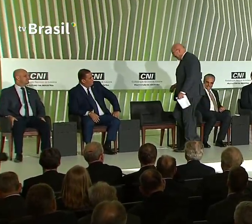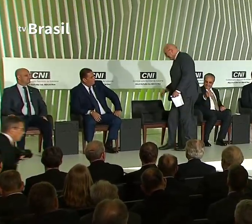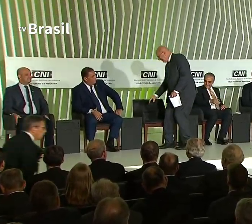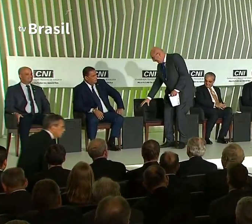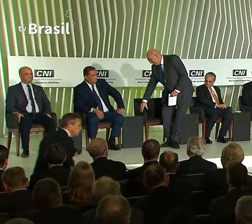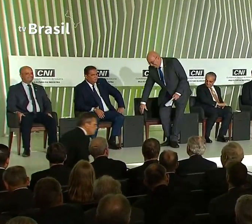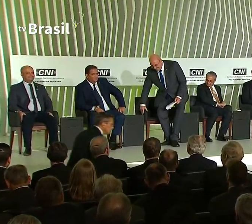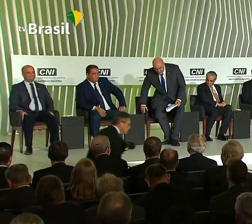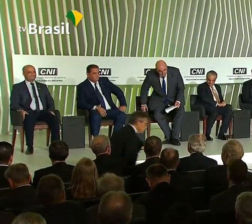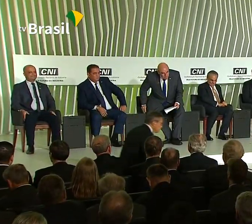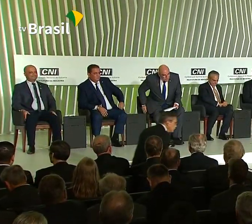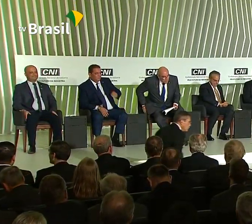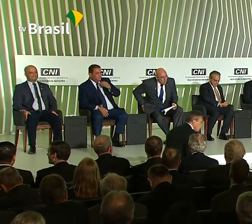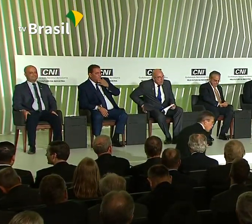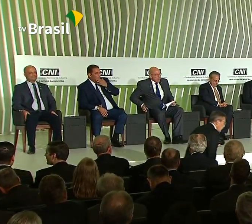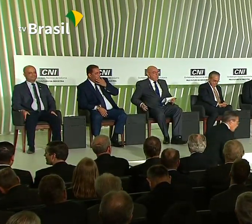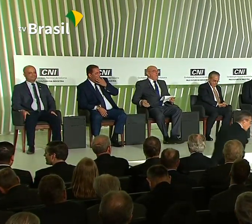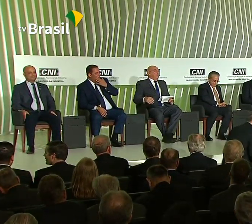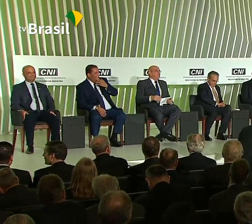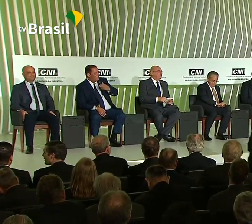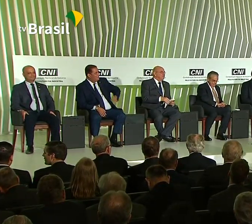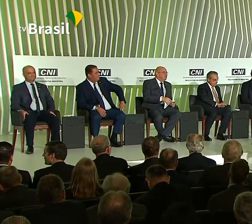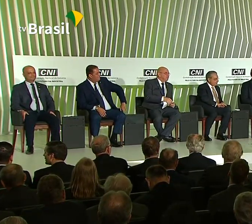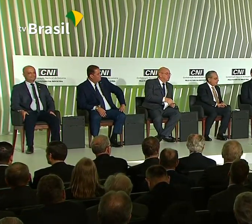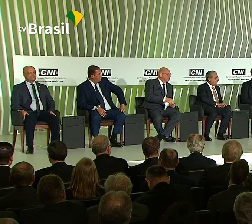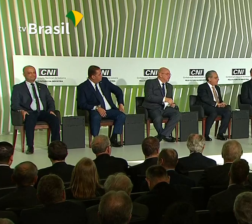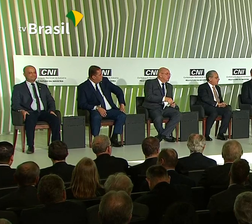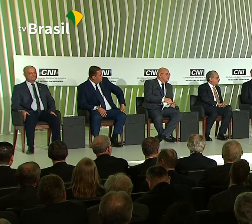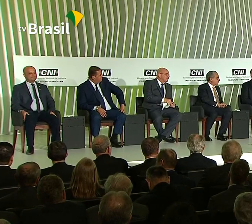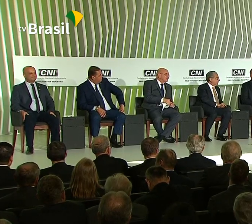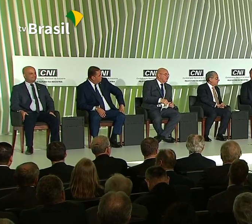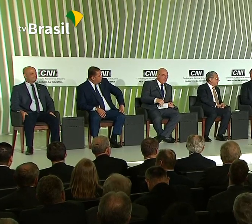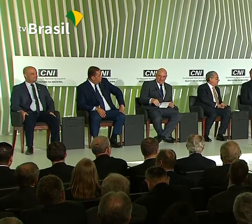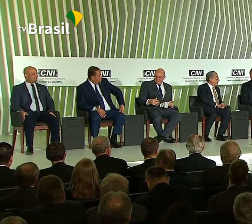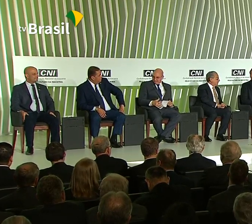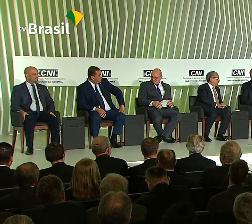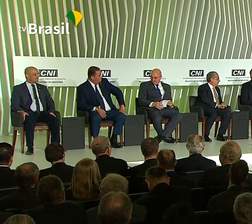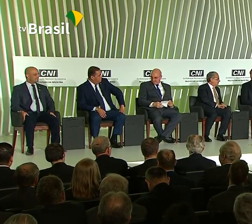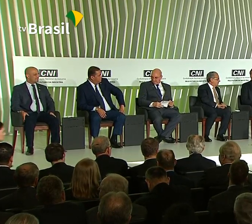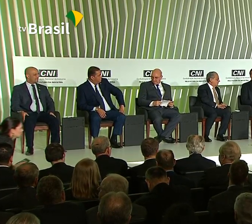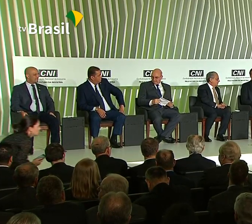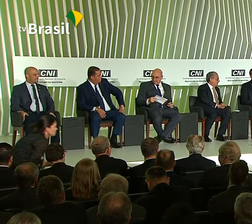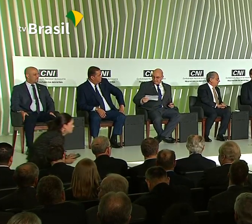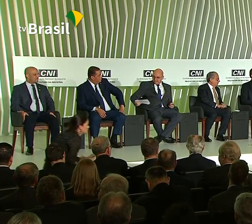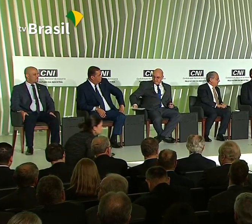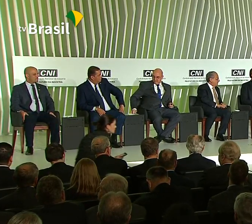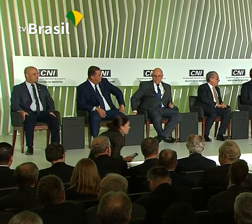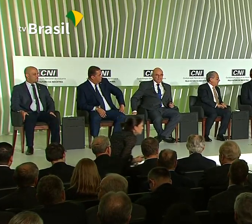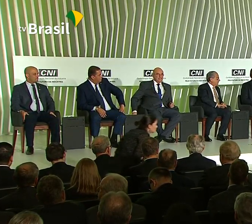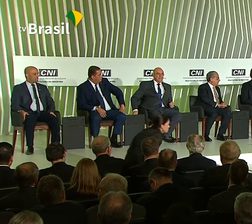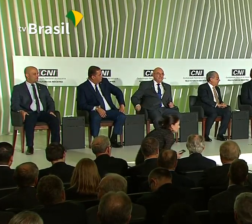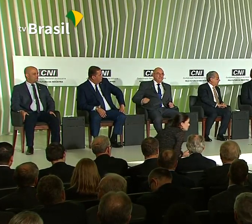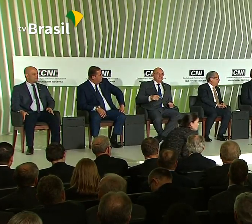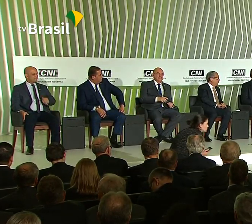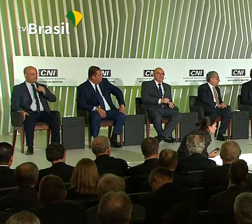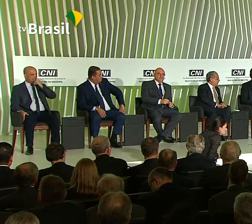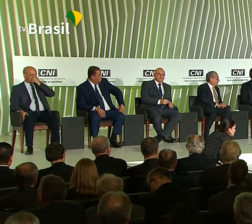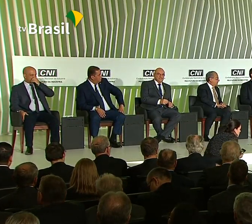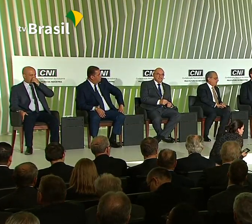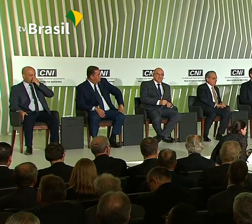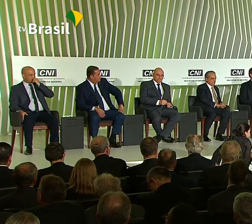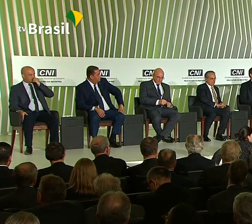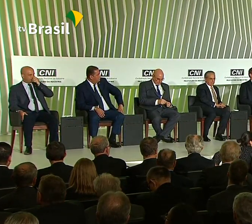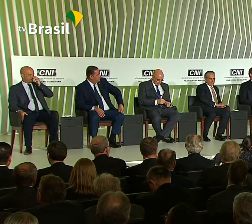senhoras e senhores a ordem do mérito industrial foi criada pela diretoria